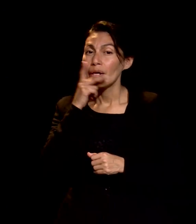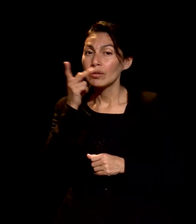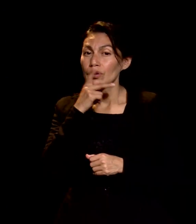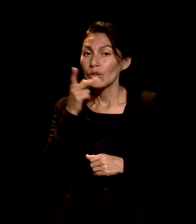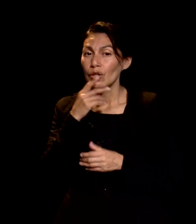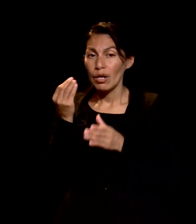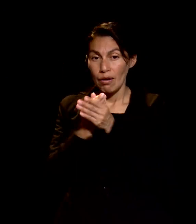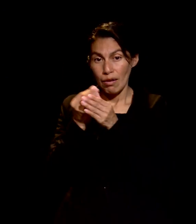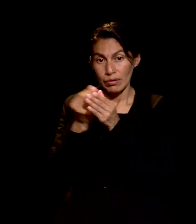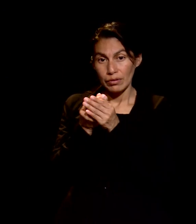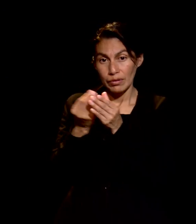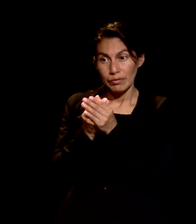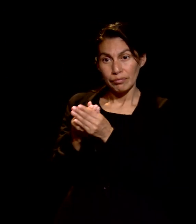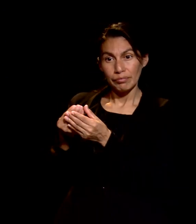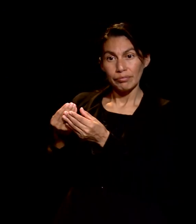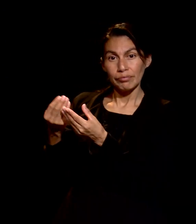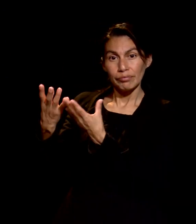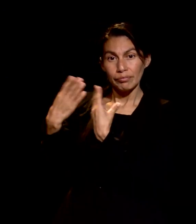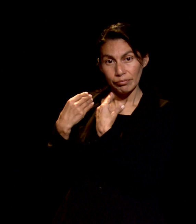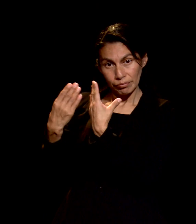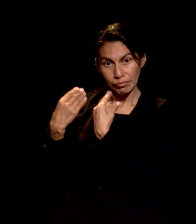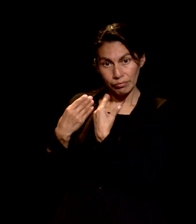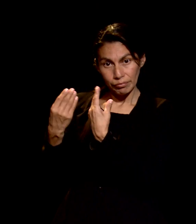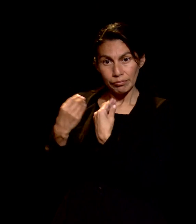que nos daba la clase era